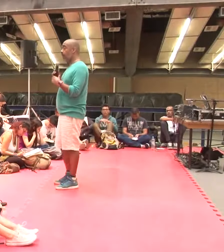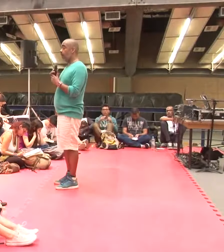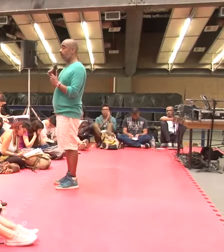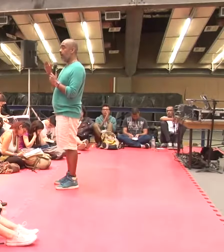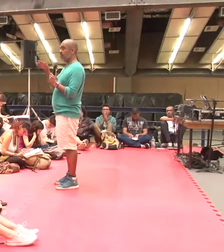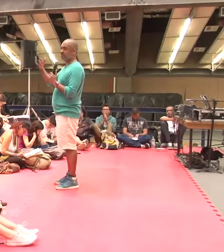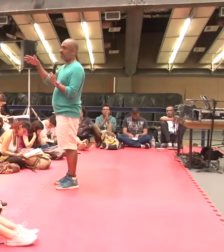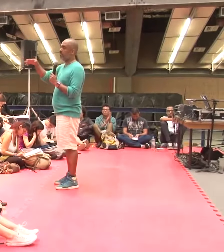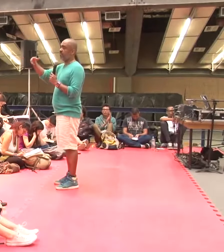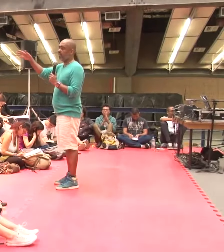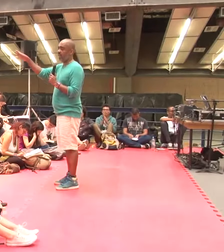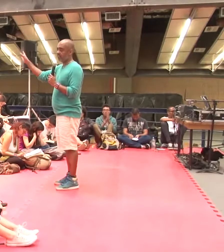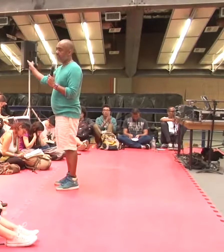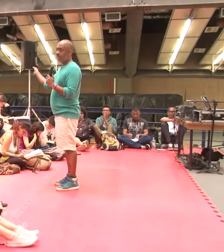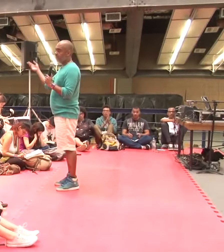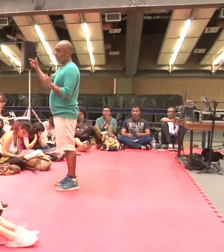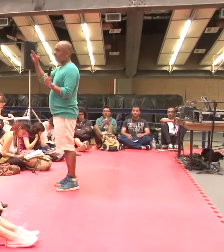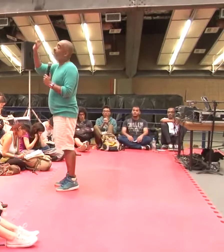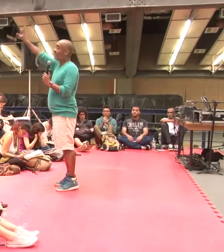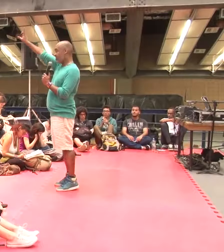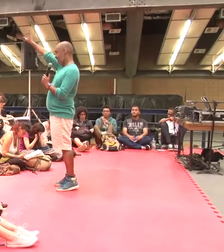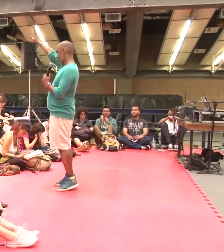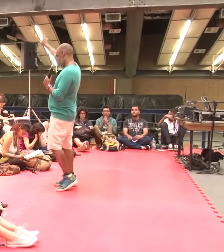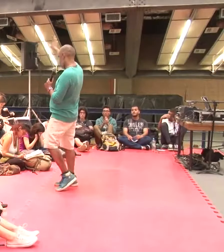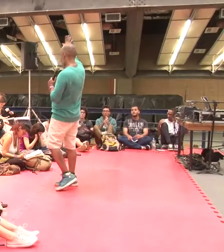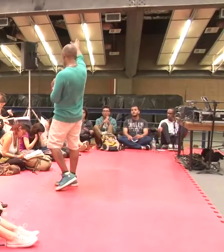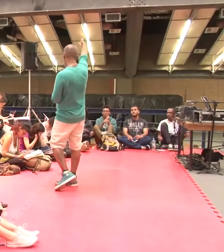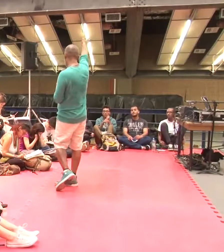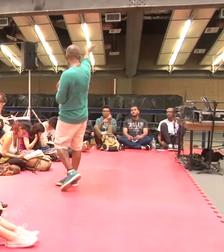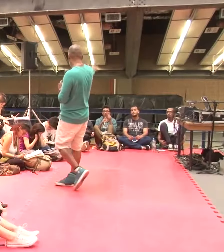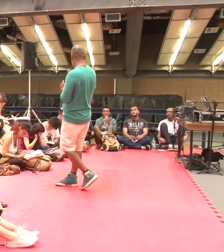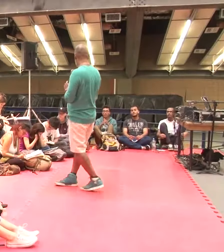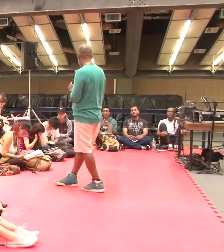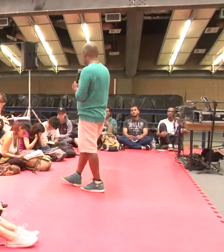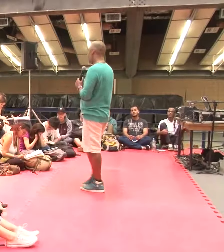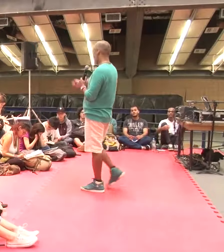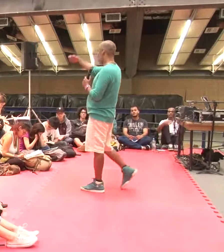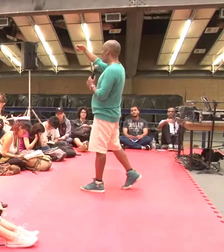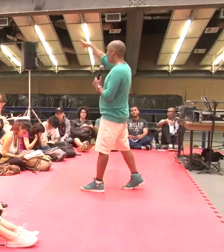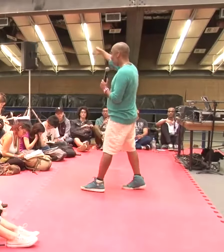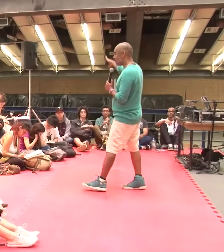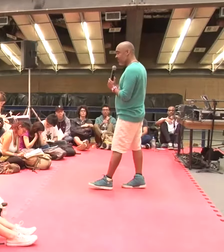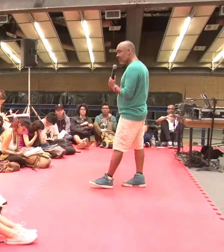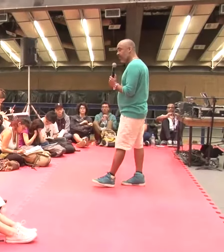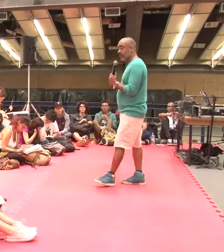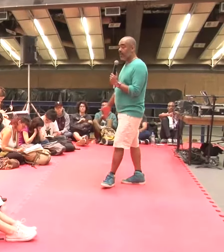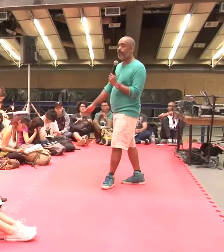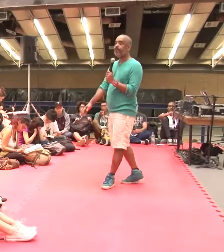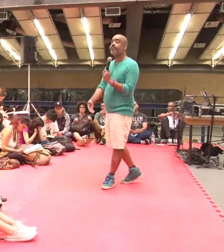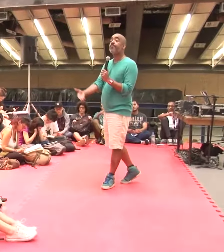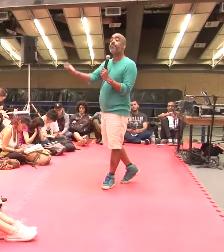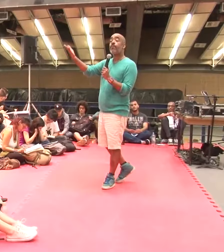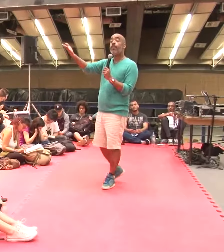parte, se não for de graça, R$6, né? Não tem nem porque não pagar, vocês pagam metade dos seus estudantes,